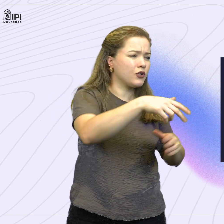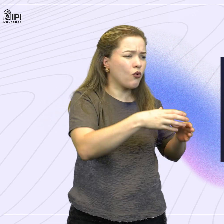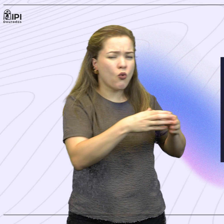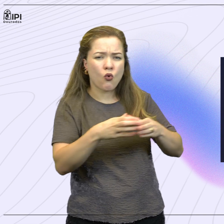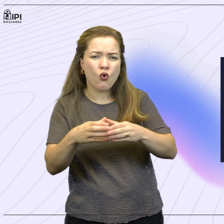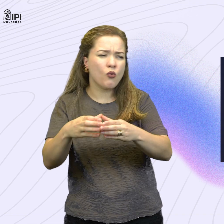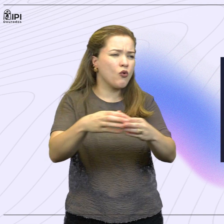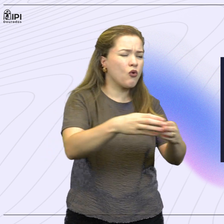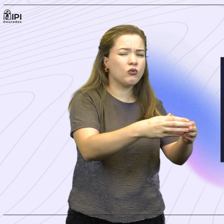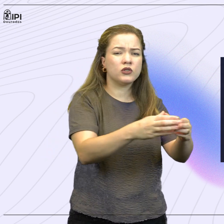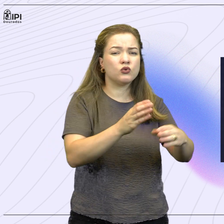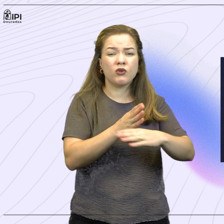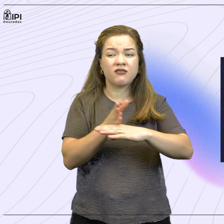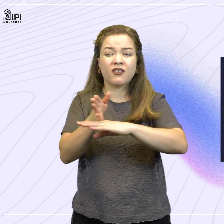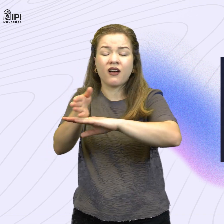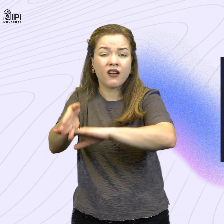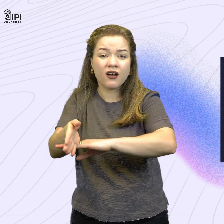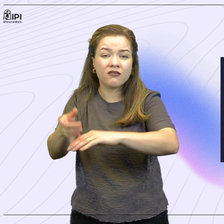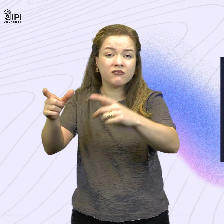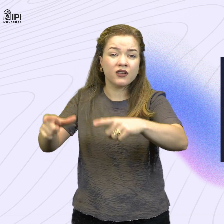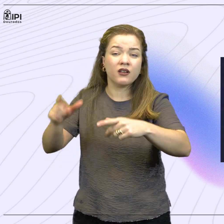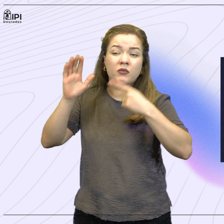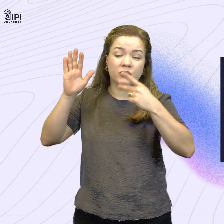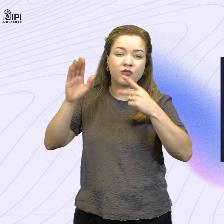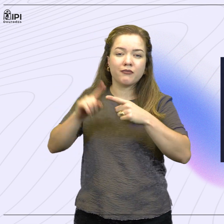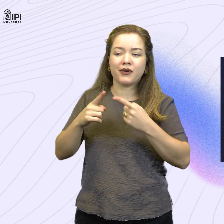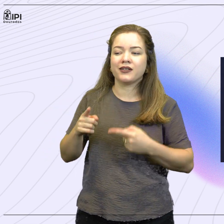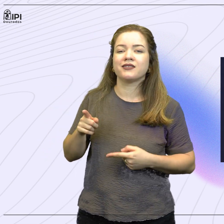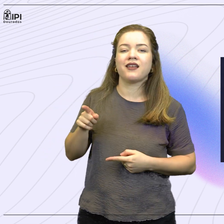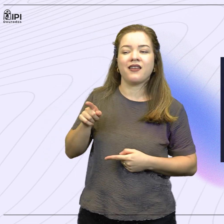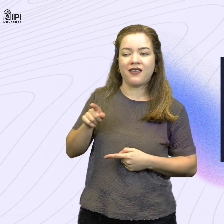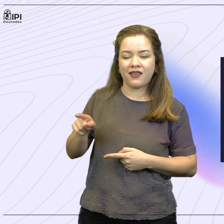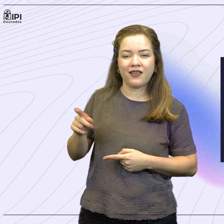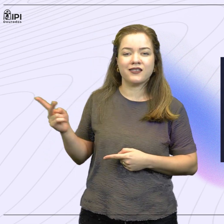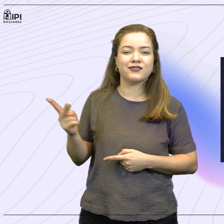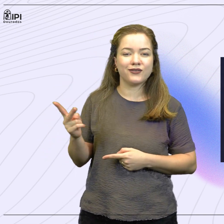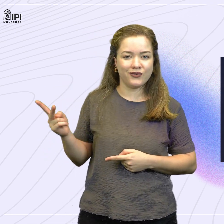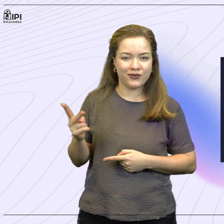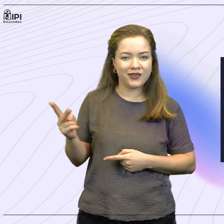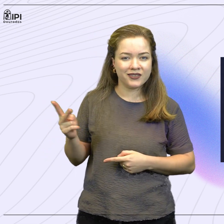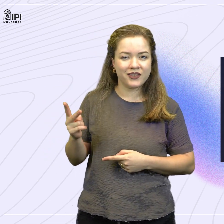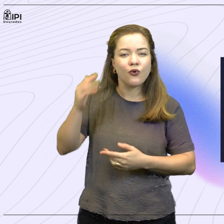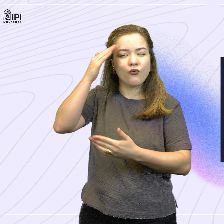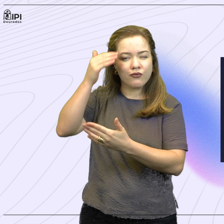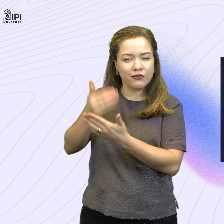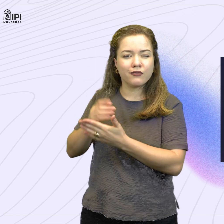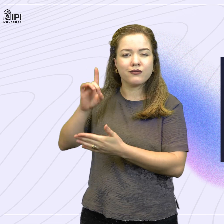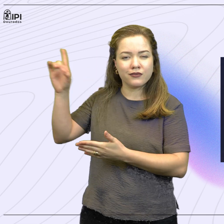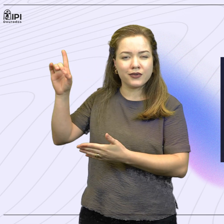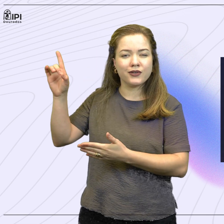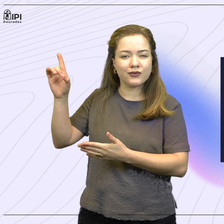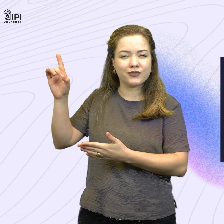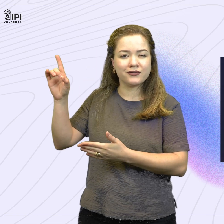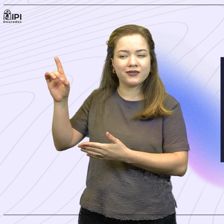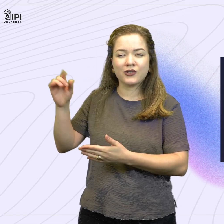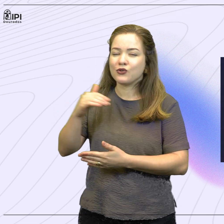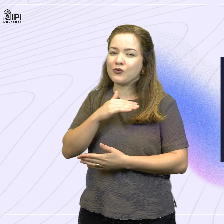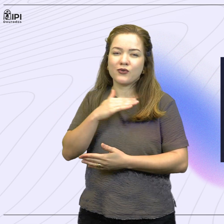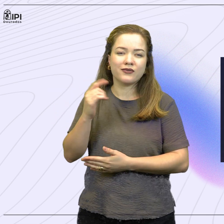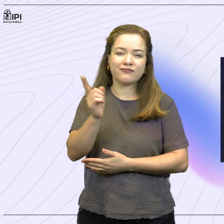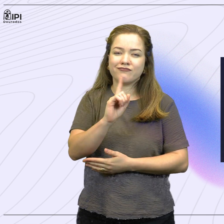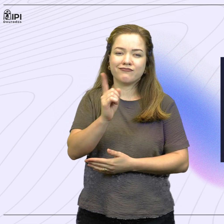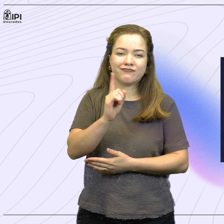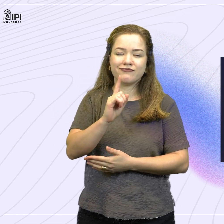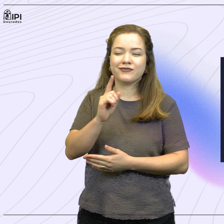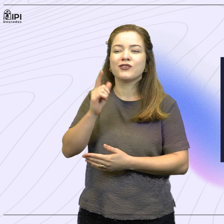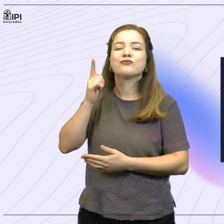Aquela geração, muitos morreram, mas Caleb foi preservado, ele e Josué, mais um grupo, e se passaram mais